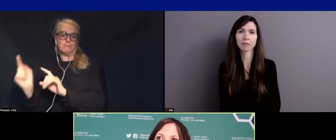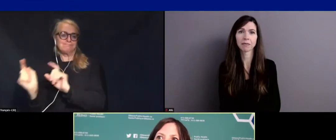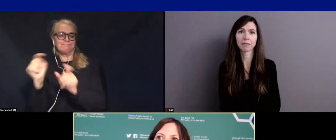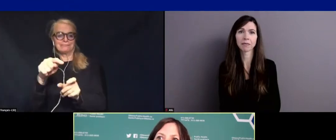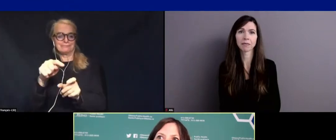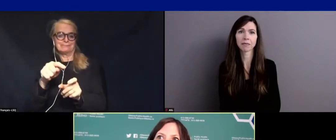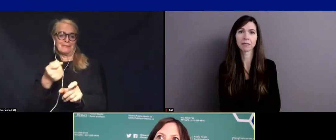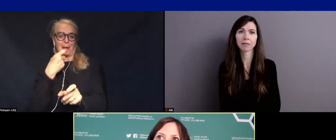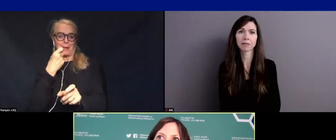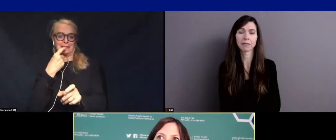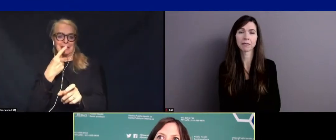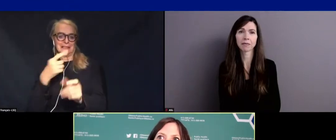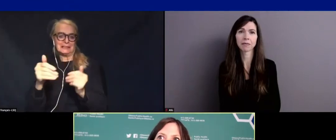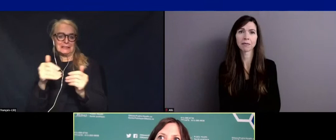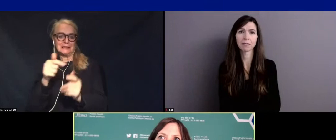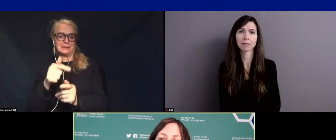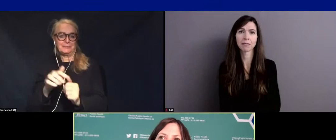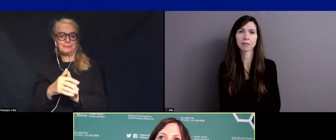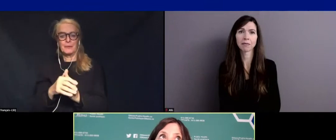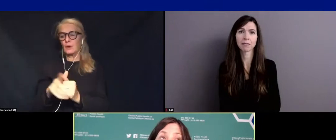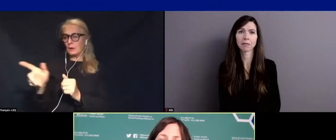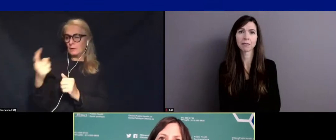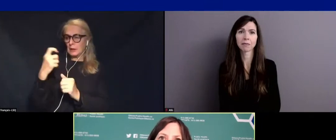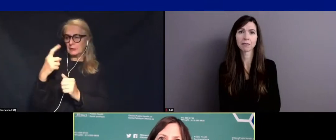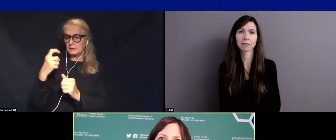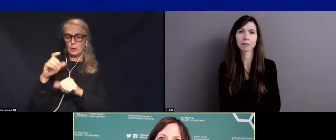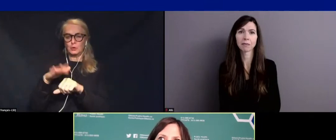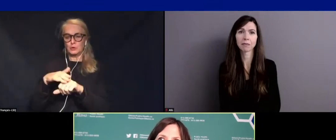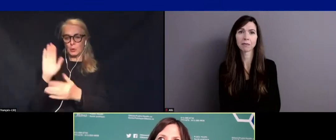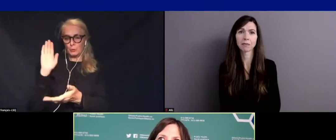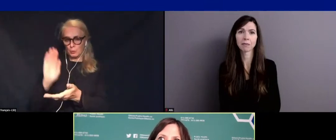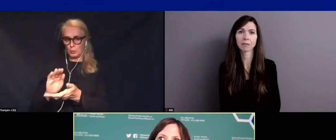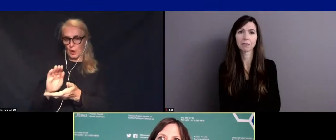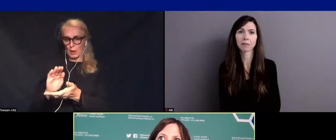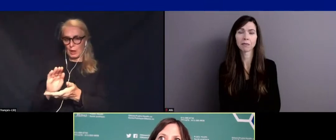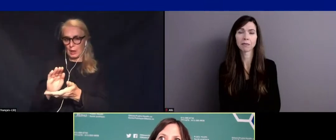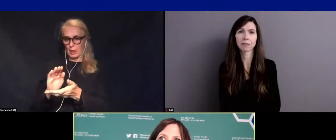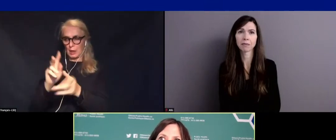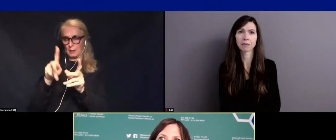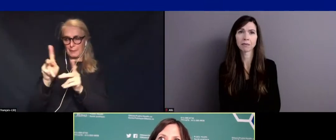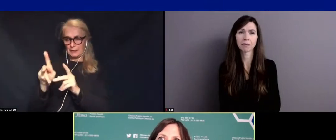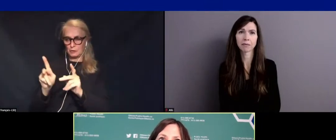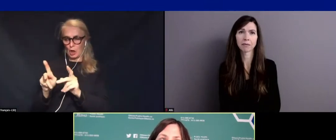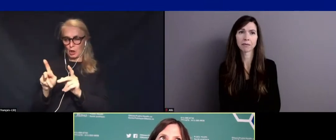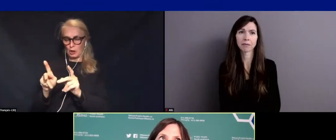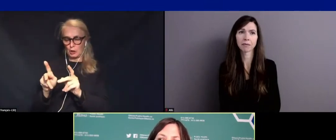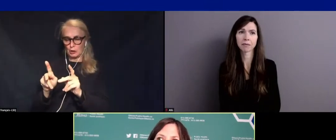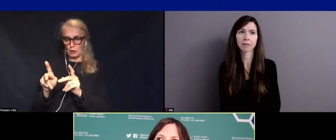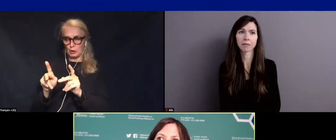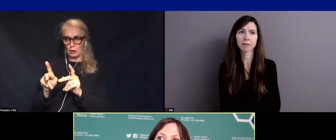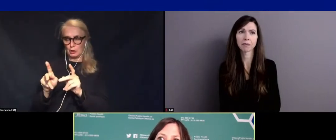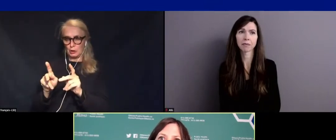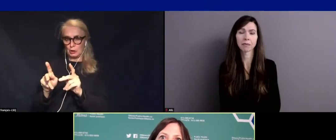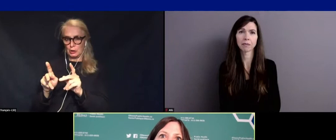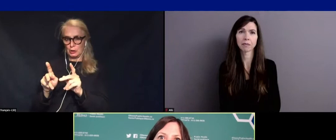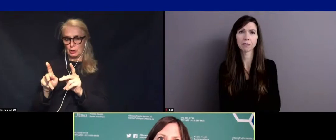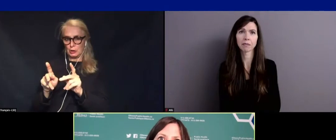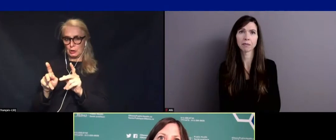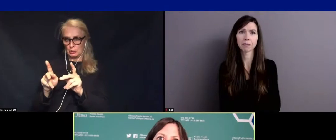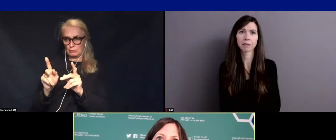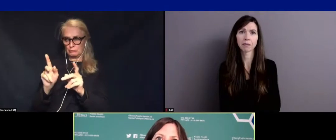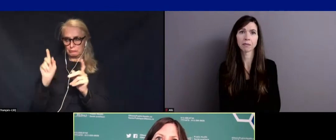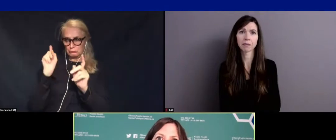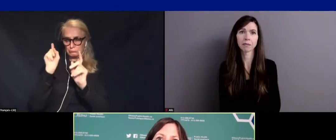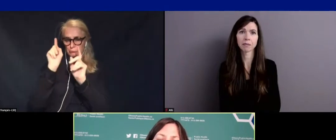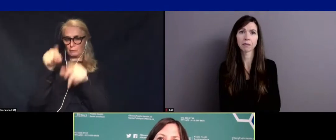D'accord. Votre question, c'est concernant la diminution dans les nombres de personnes qui présentent dans